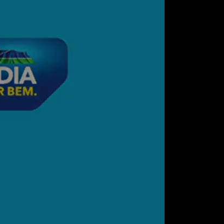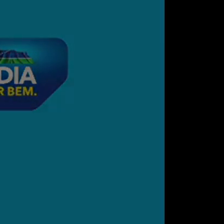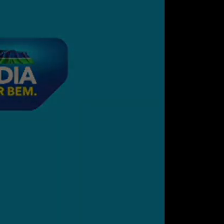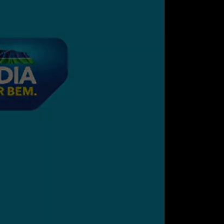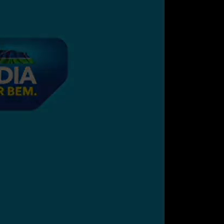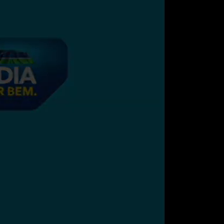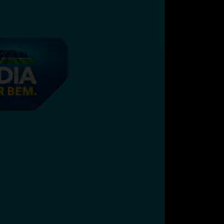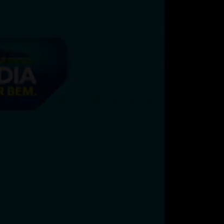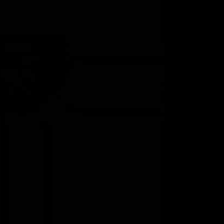sociais